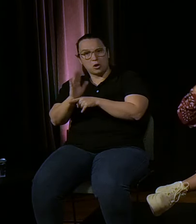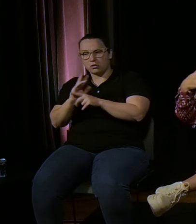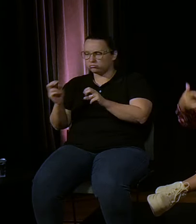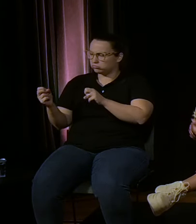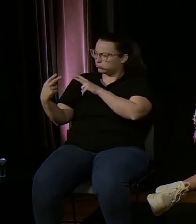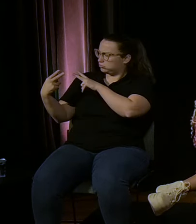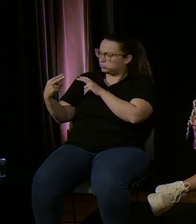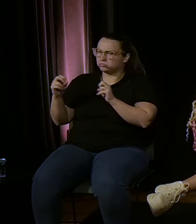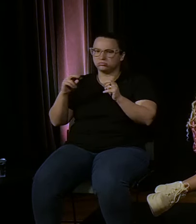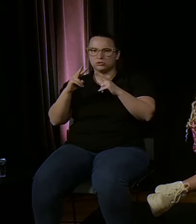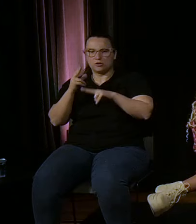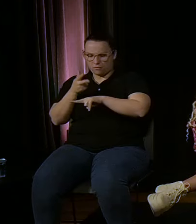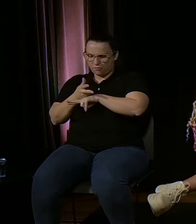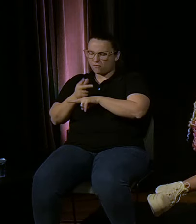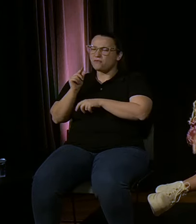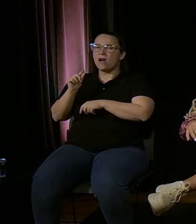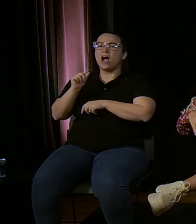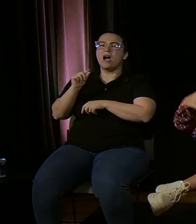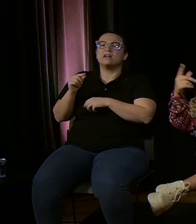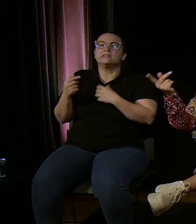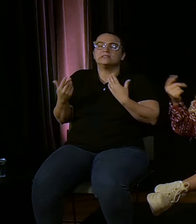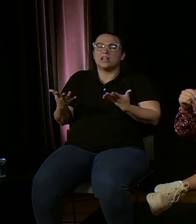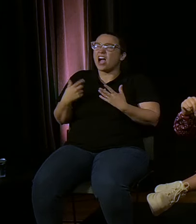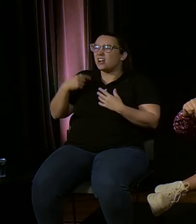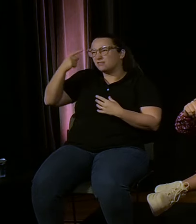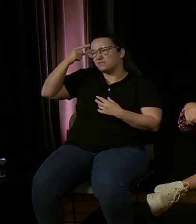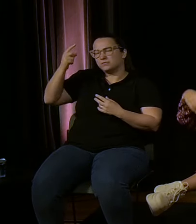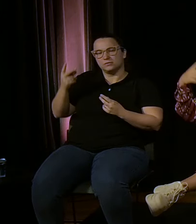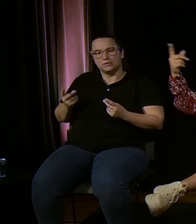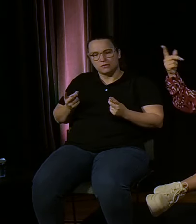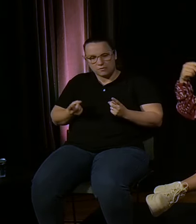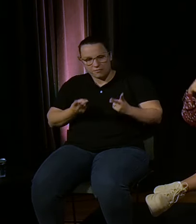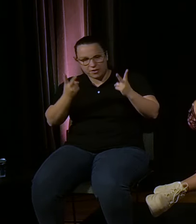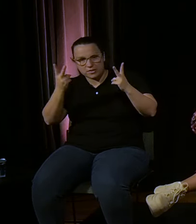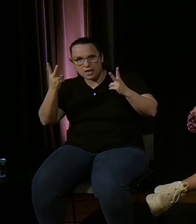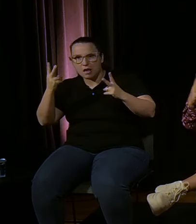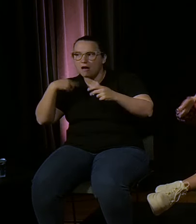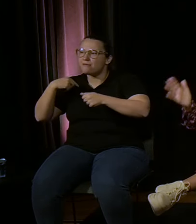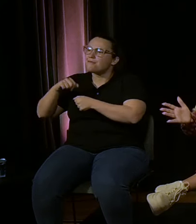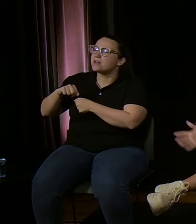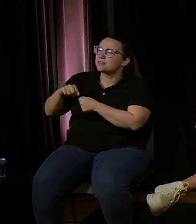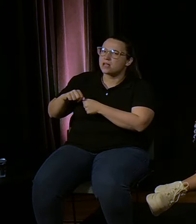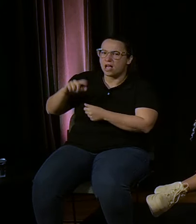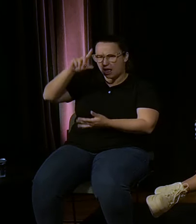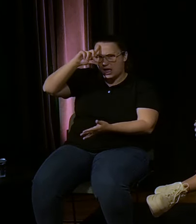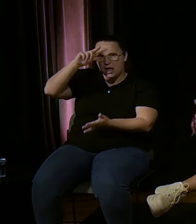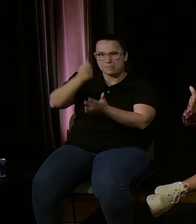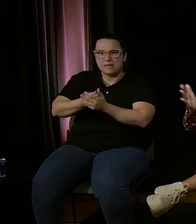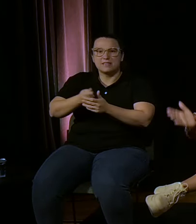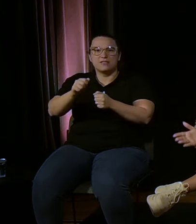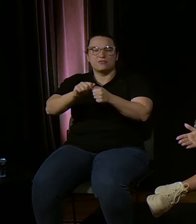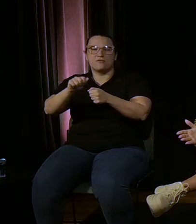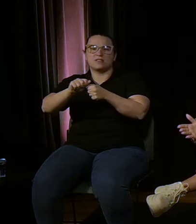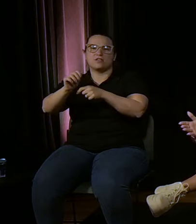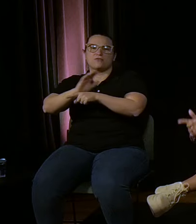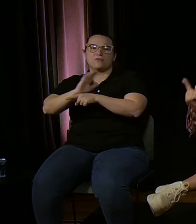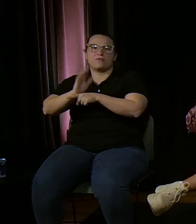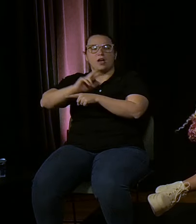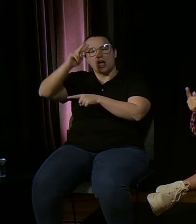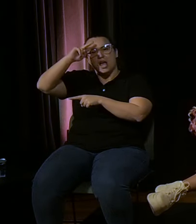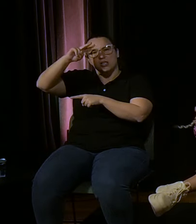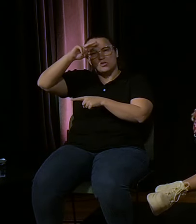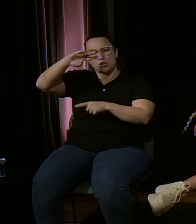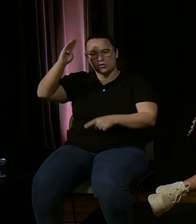olham. O que é que a gente vai fazer com essa câmera? Vou vender. Vou fazer não sei o quê. E eles decidem fazer um filme e querem contar a história do